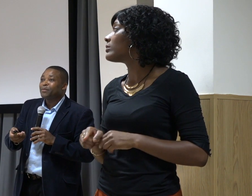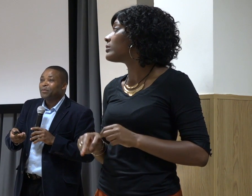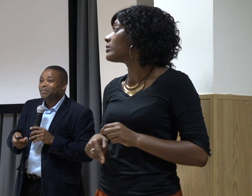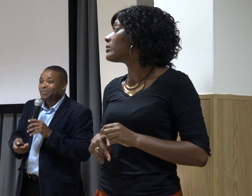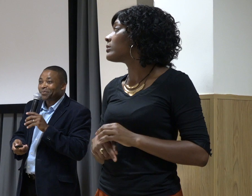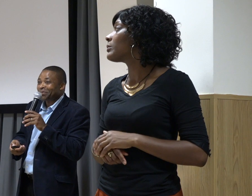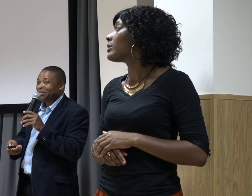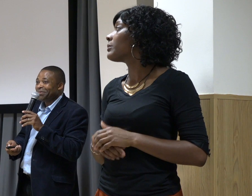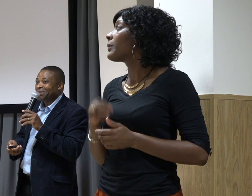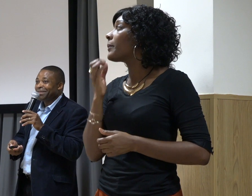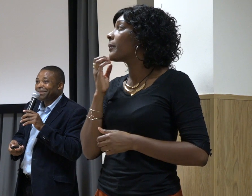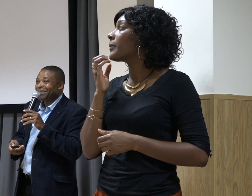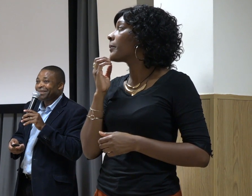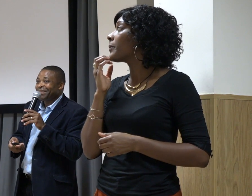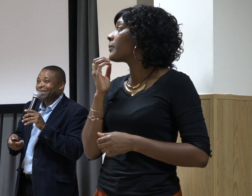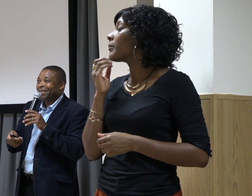C'est bon?